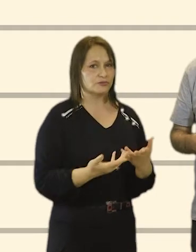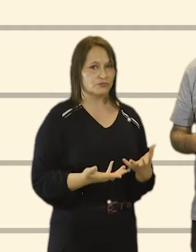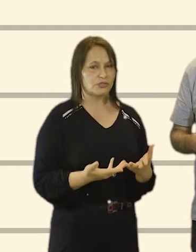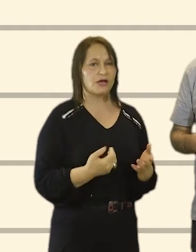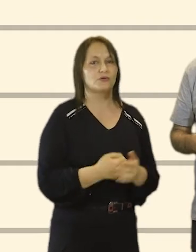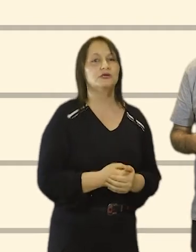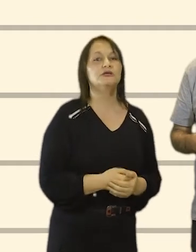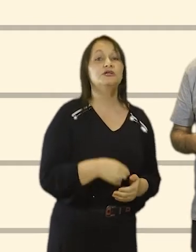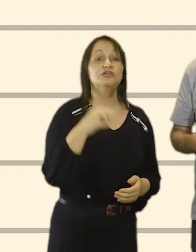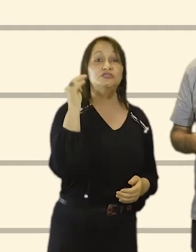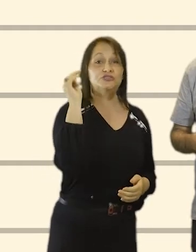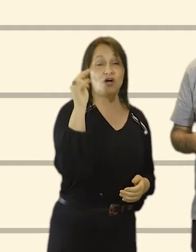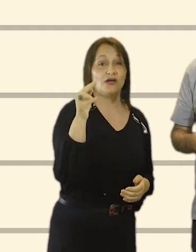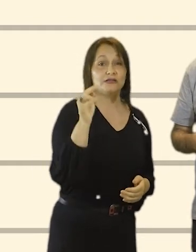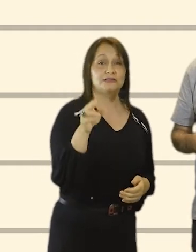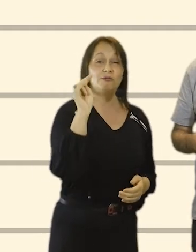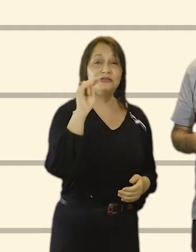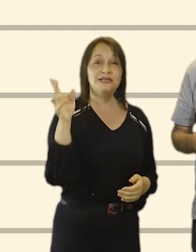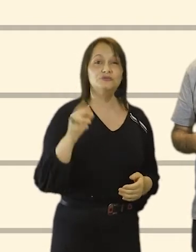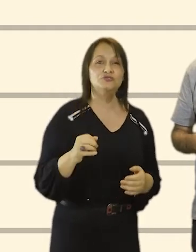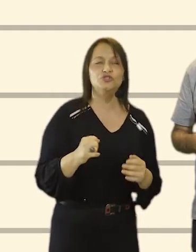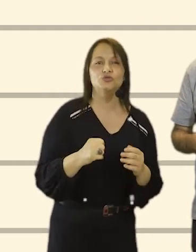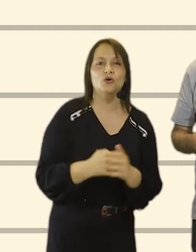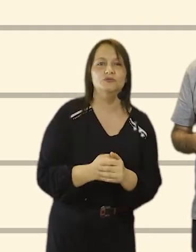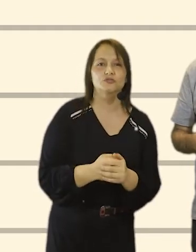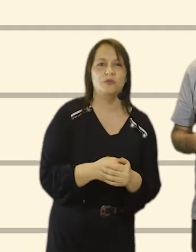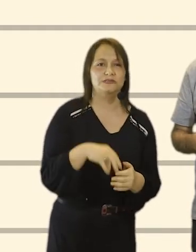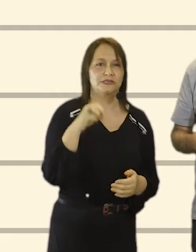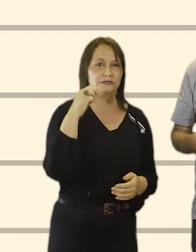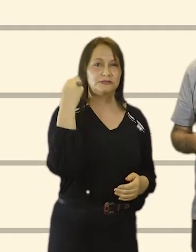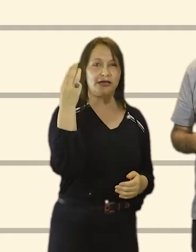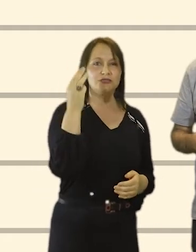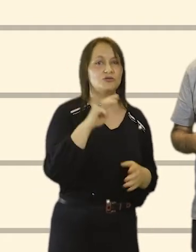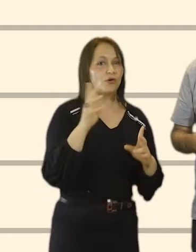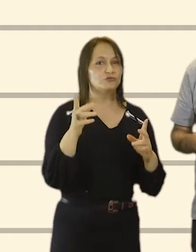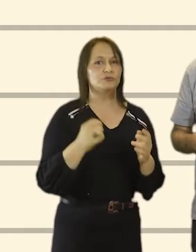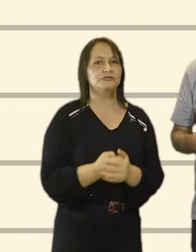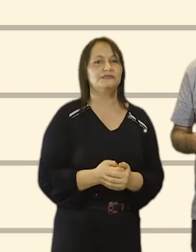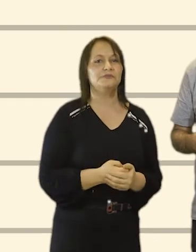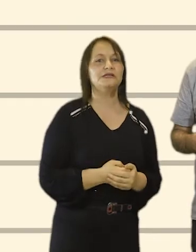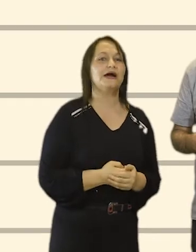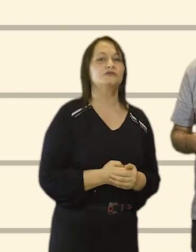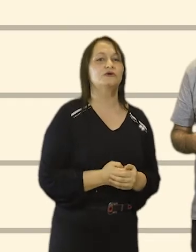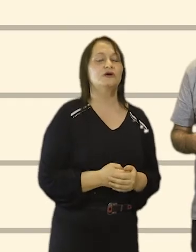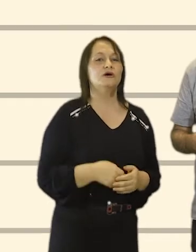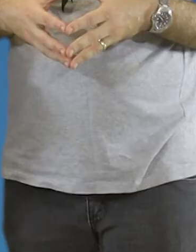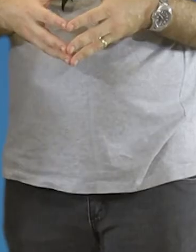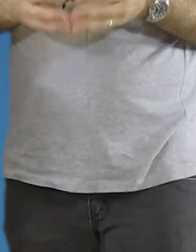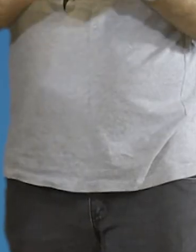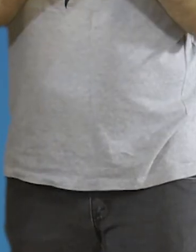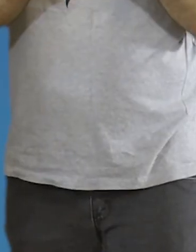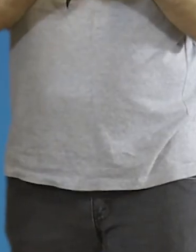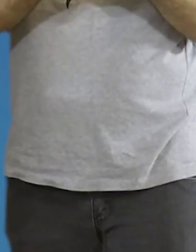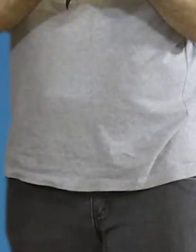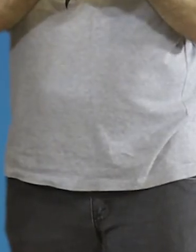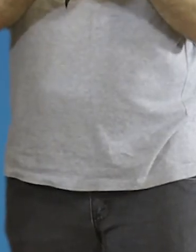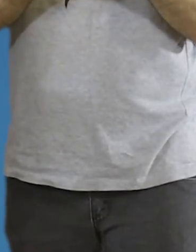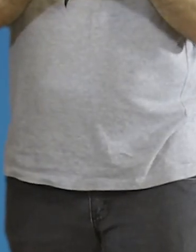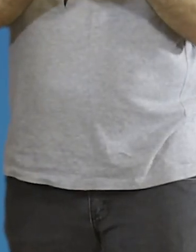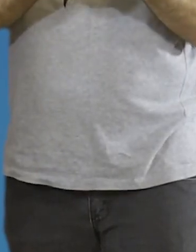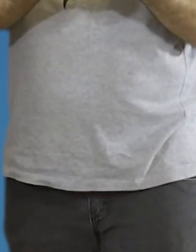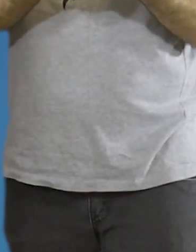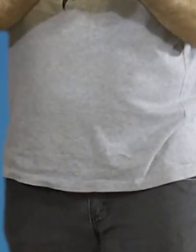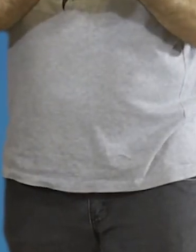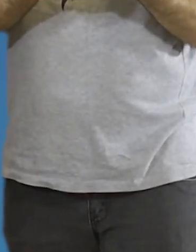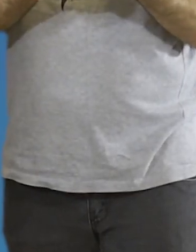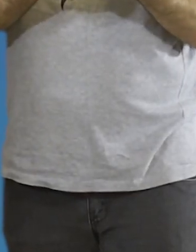RONÃO é mais alto do que eu. E TOLEST é o mais alto de todos. Pode ser entre três ou um número indeterminado. Alguns adjetivos